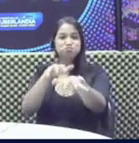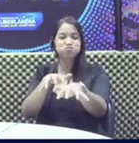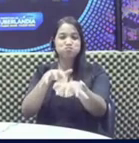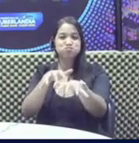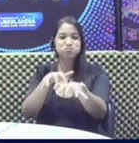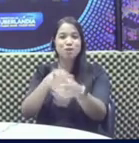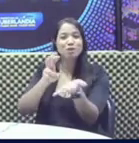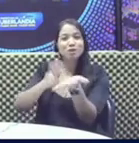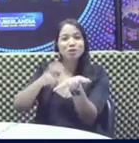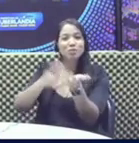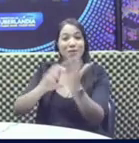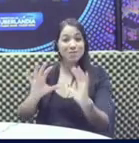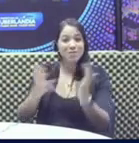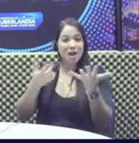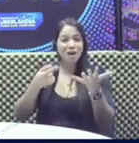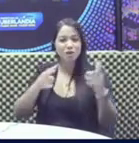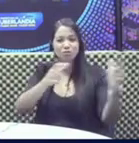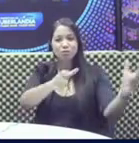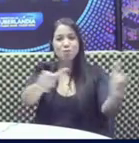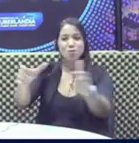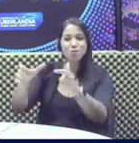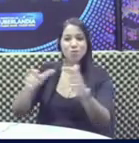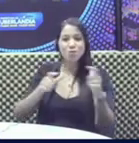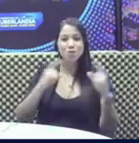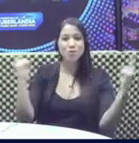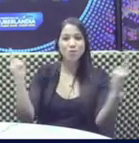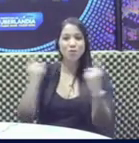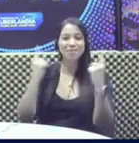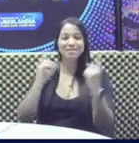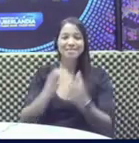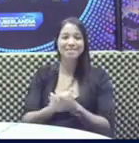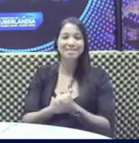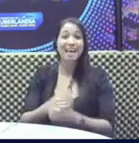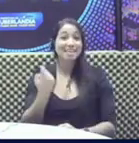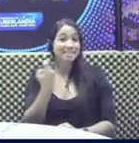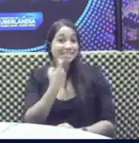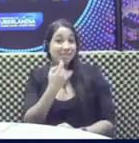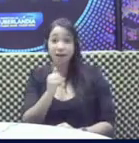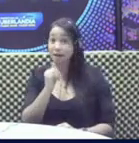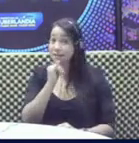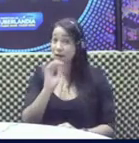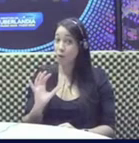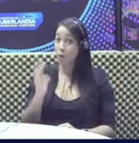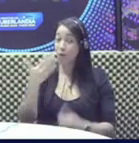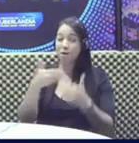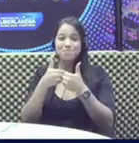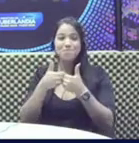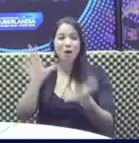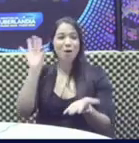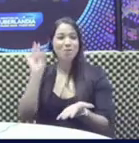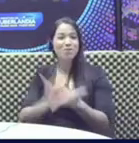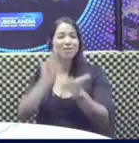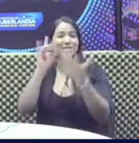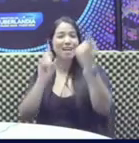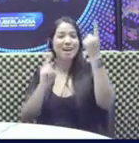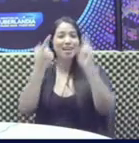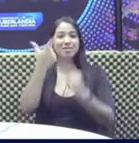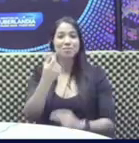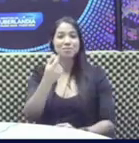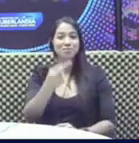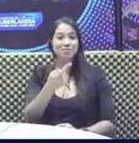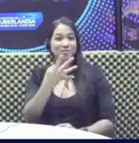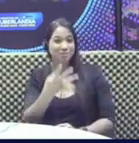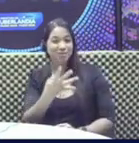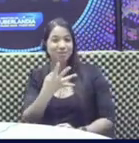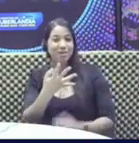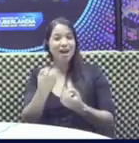e matinês em diferentes pontos da cidade. Nesta sexta, por exemplo, acontece a abertura oficial do Carnaval 2024,